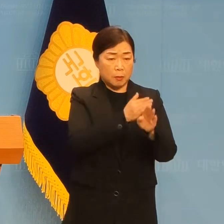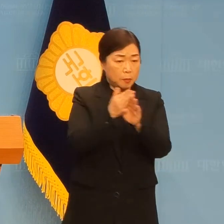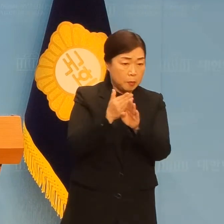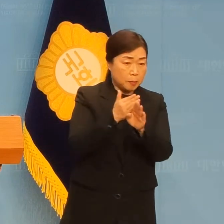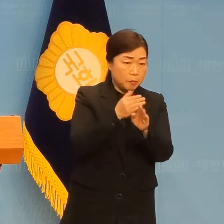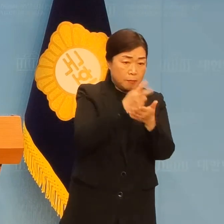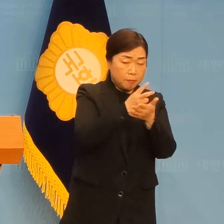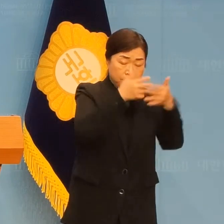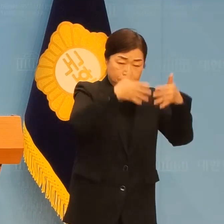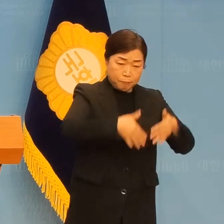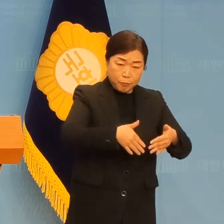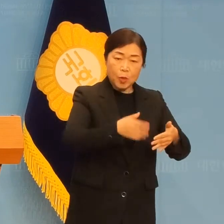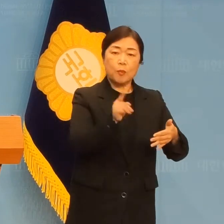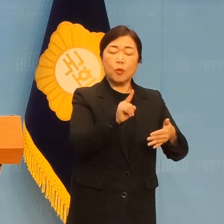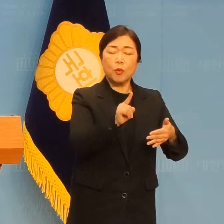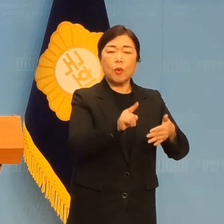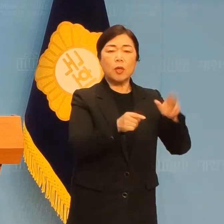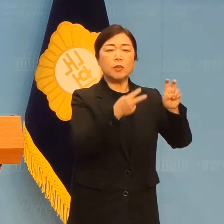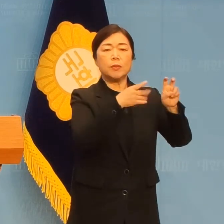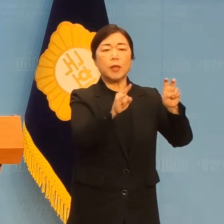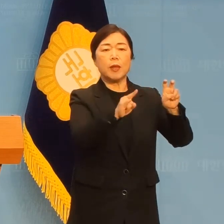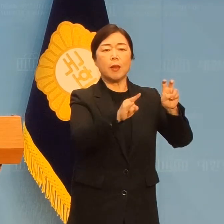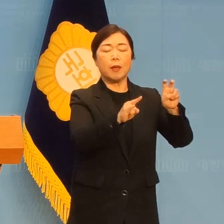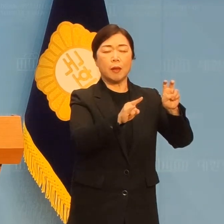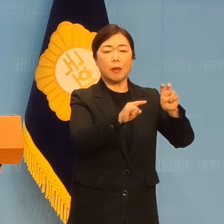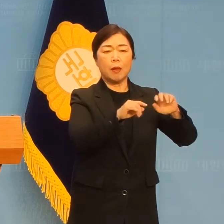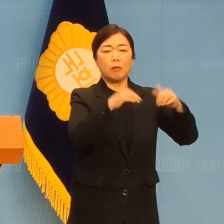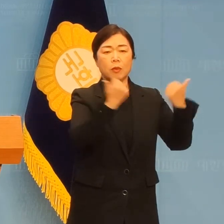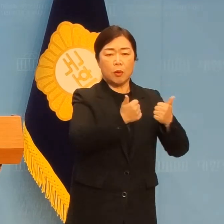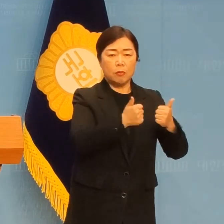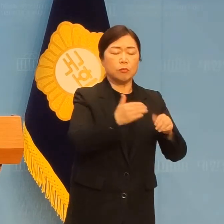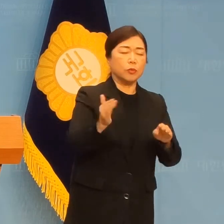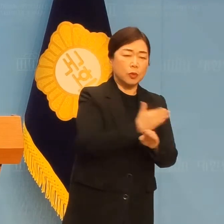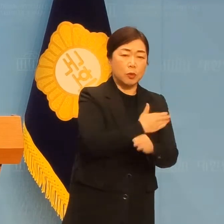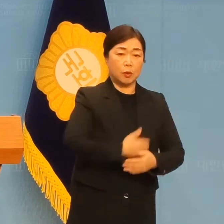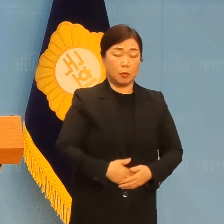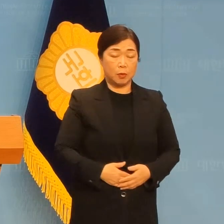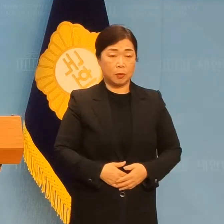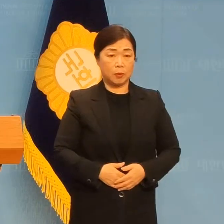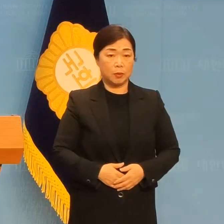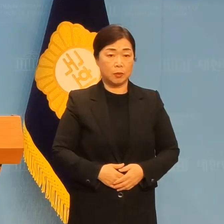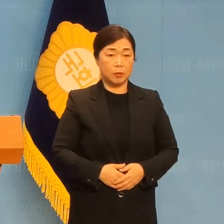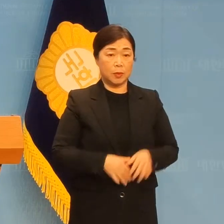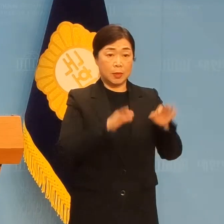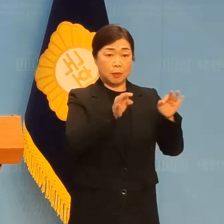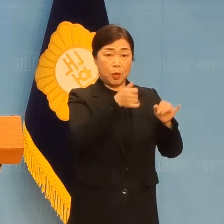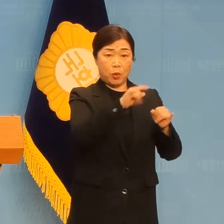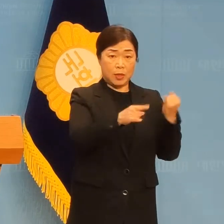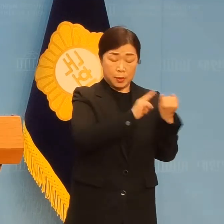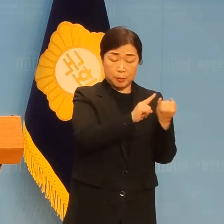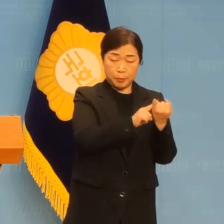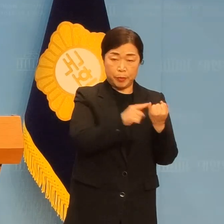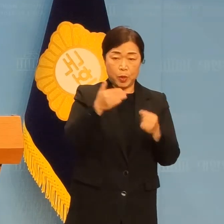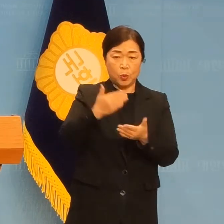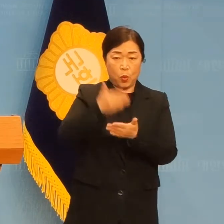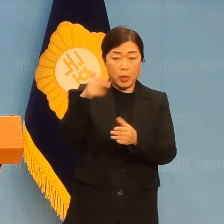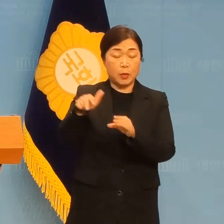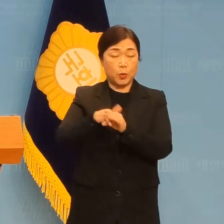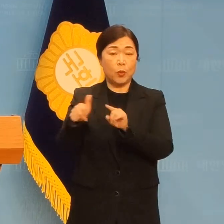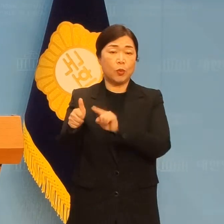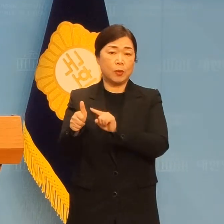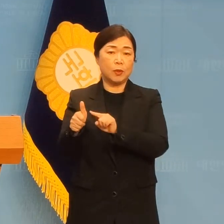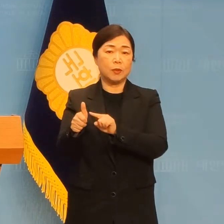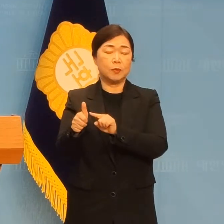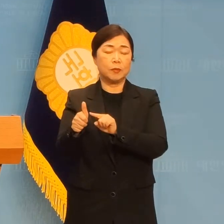올라갑니다. 특검팀은 통일교가 윤석열 후보 지지를 명분으로 접근해 당시 사무총장이던